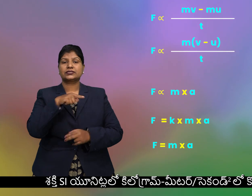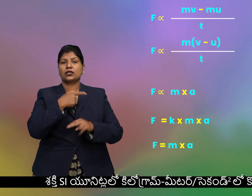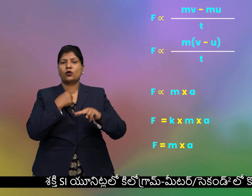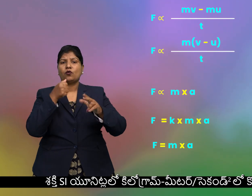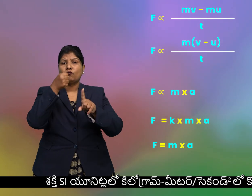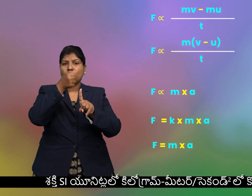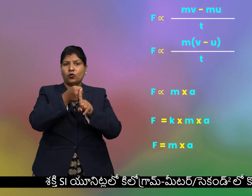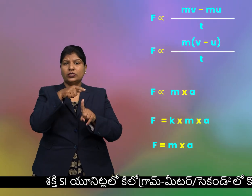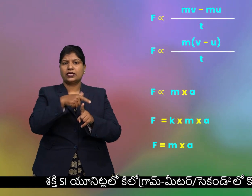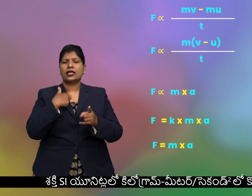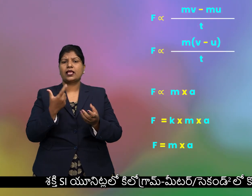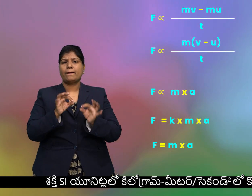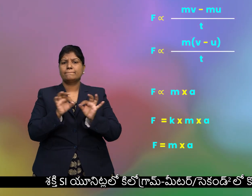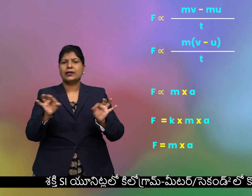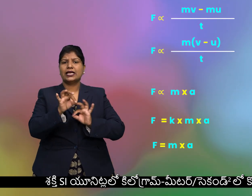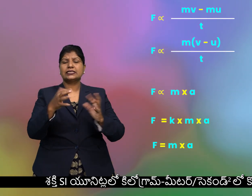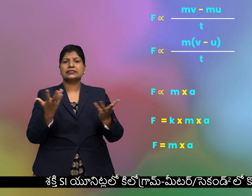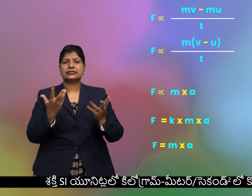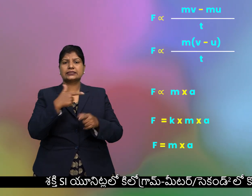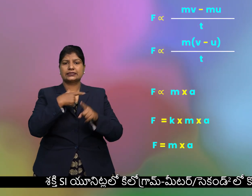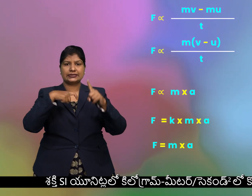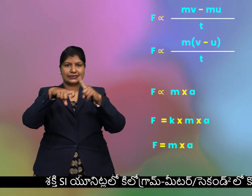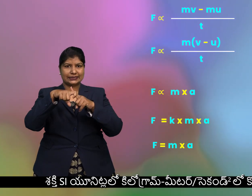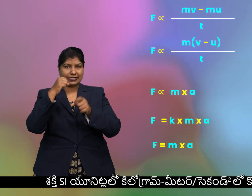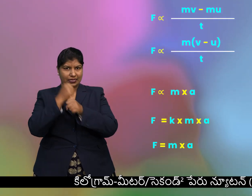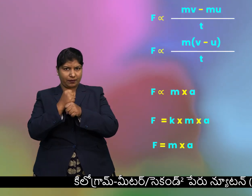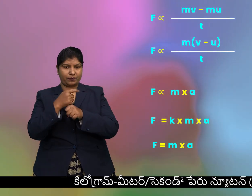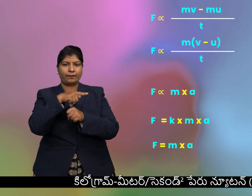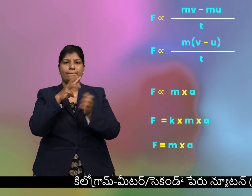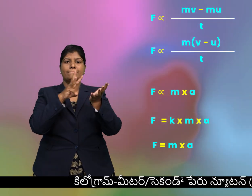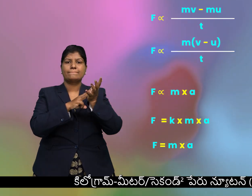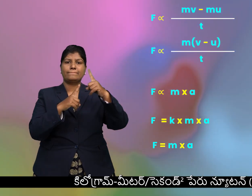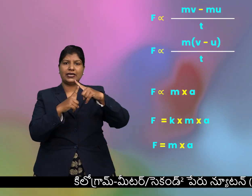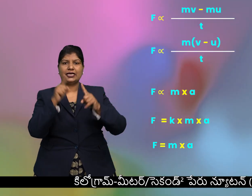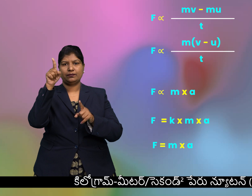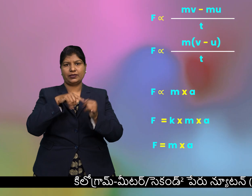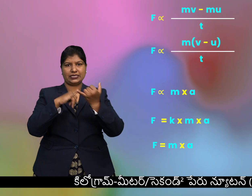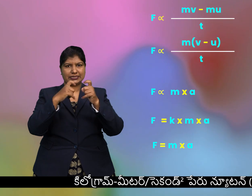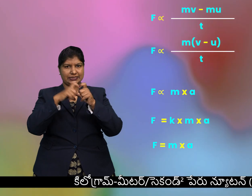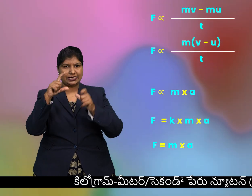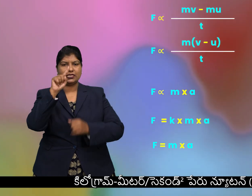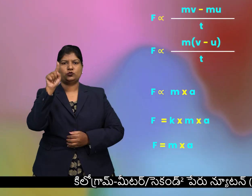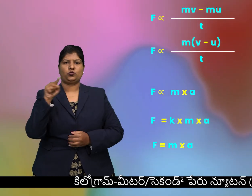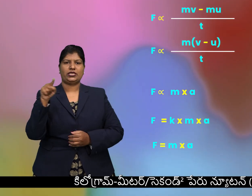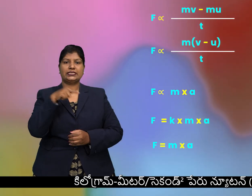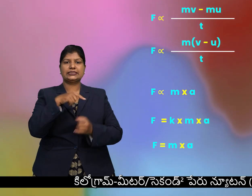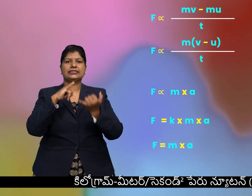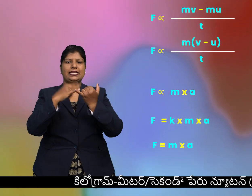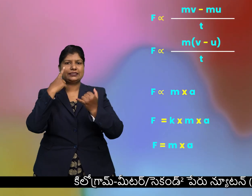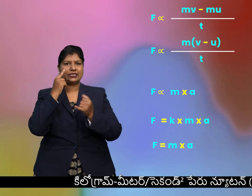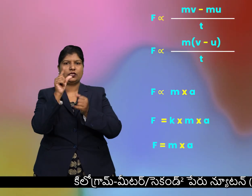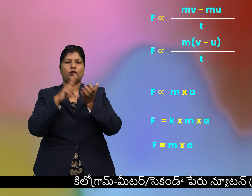యూనిట్లలో కిలోగ్రామ్ meter per second square, లో కొలుస్తారు. కిలోగ్రామ్ meter per second square.